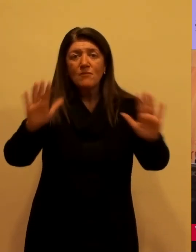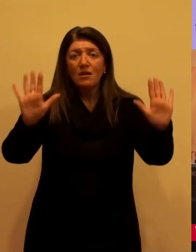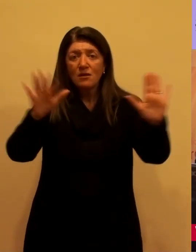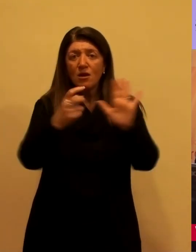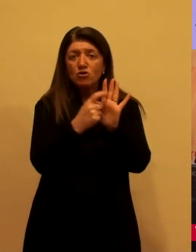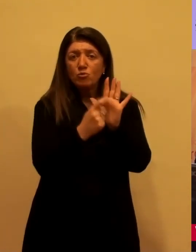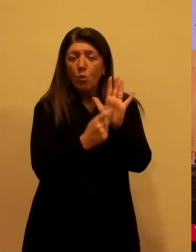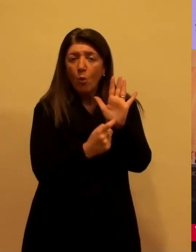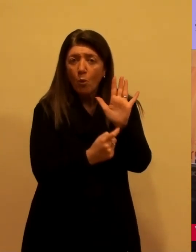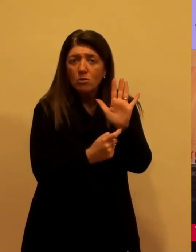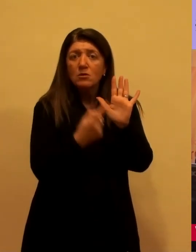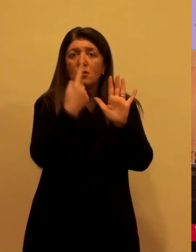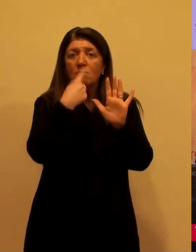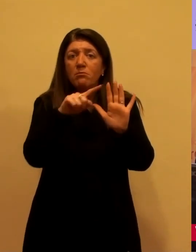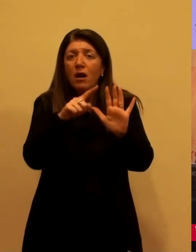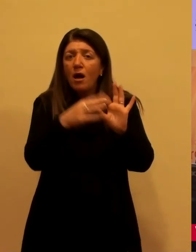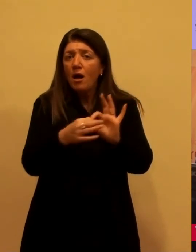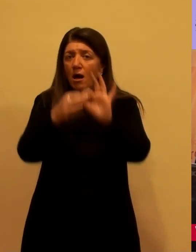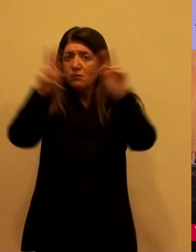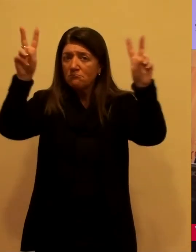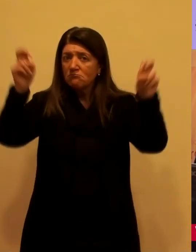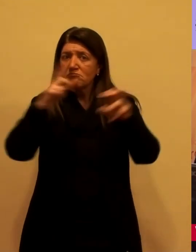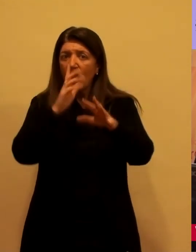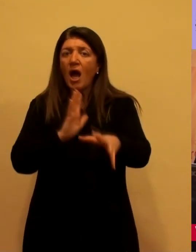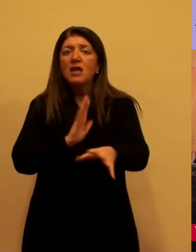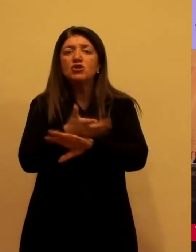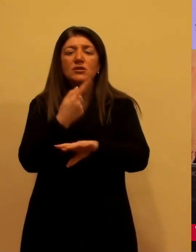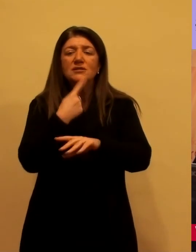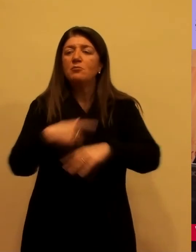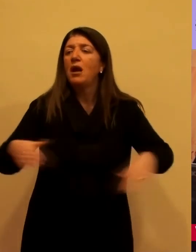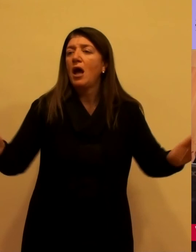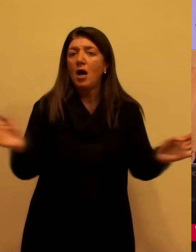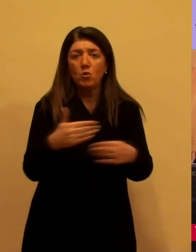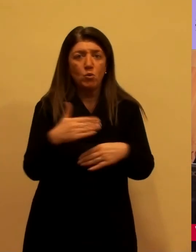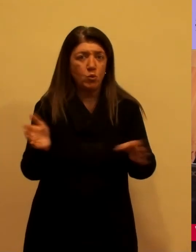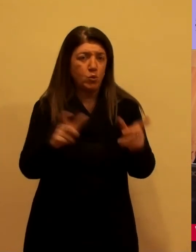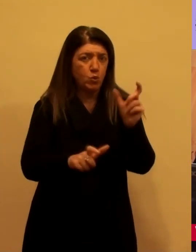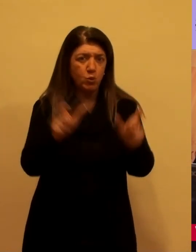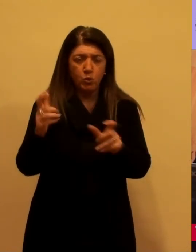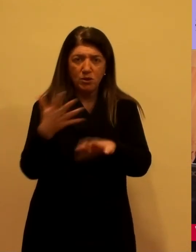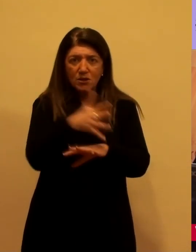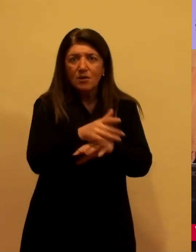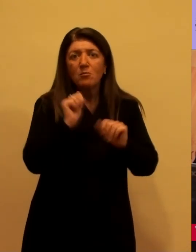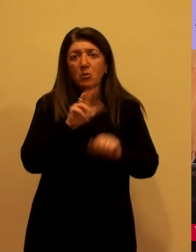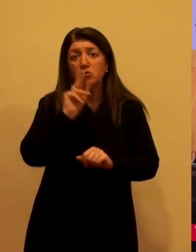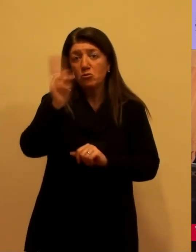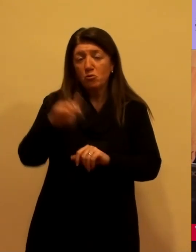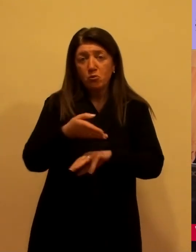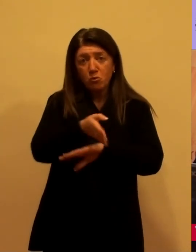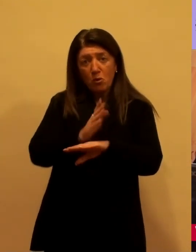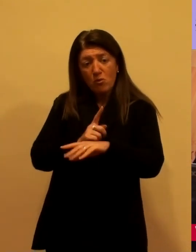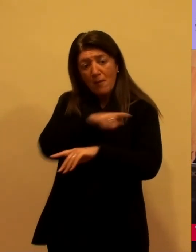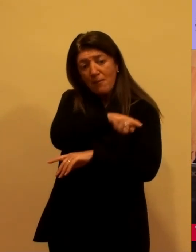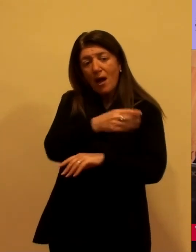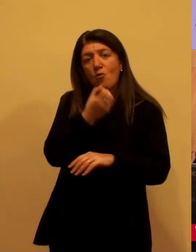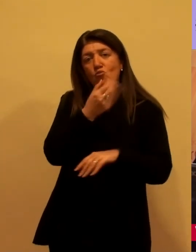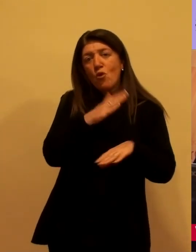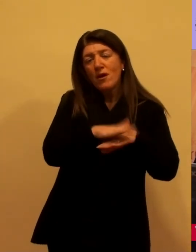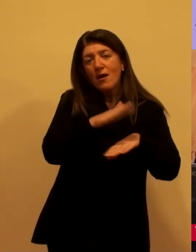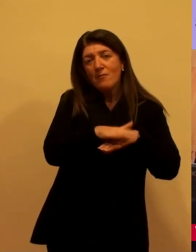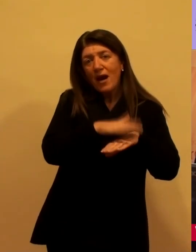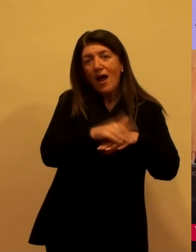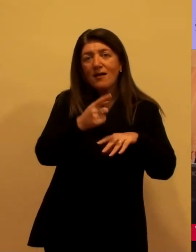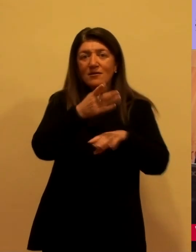che è anche, come dire, da un lato un insieme di buone pratiche, dall'altro un desiderio,